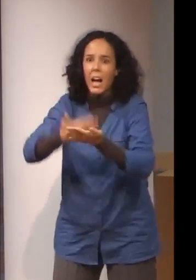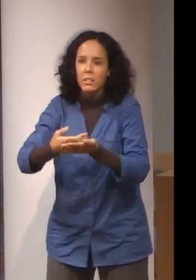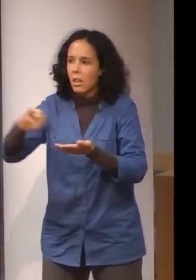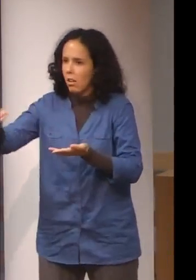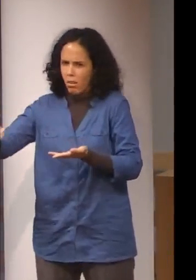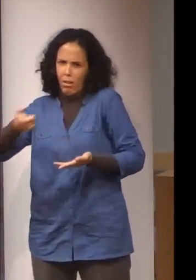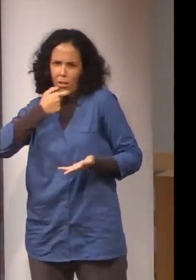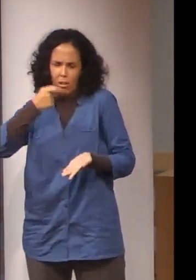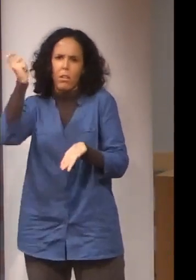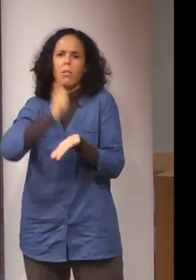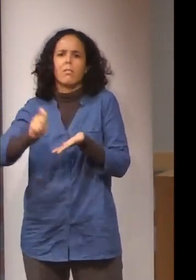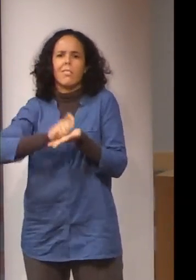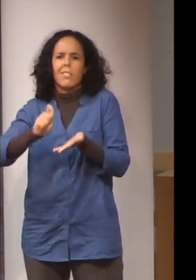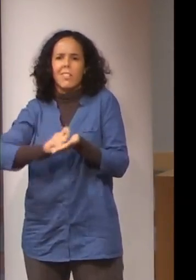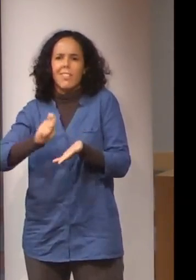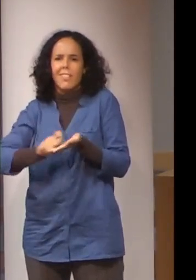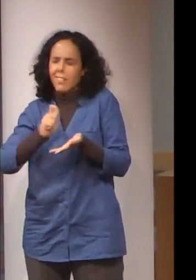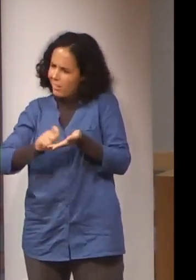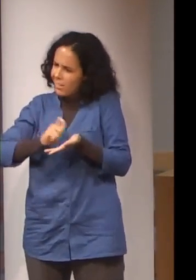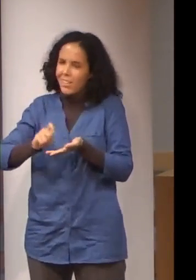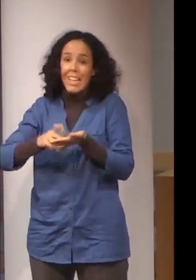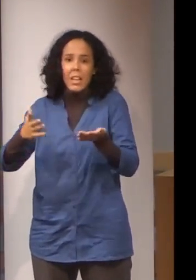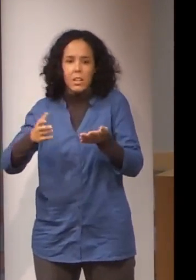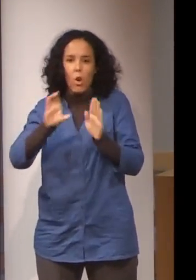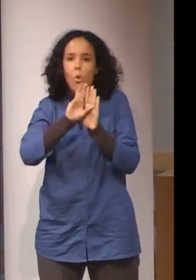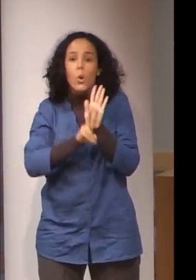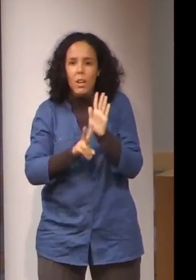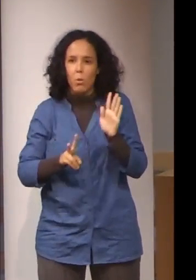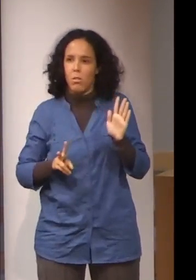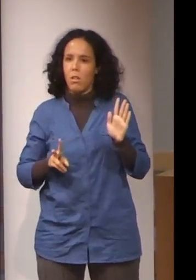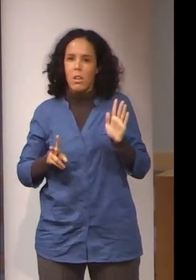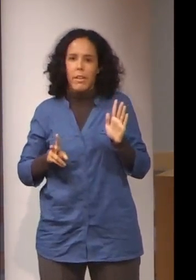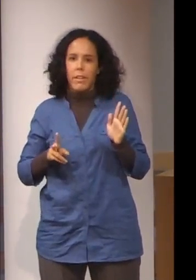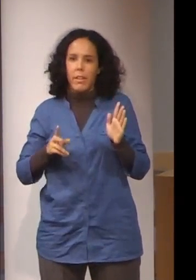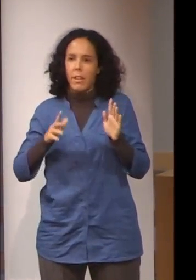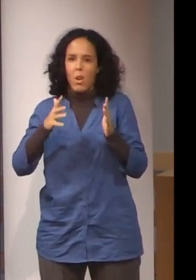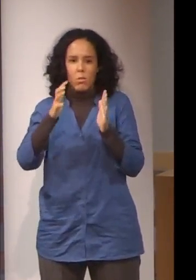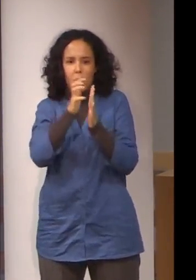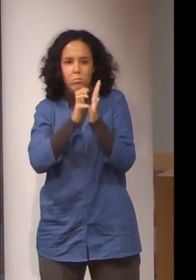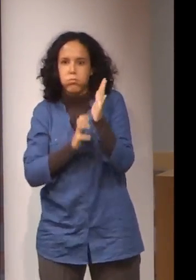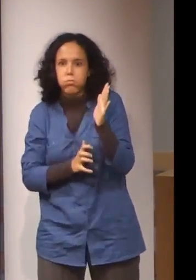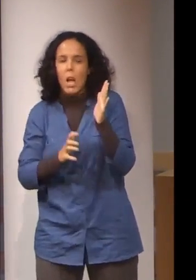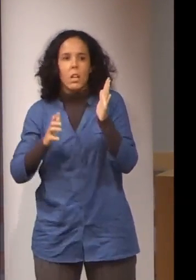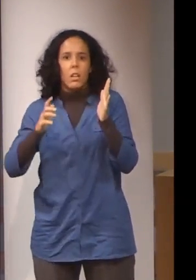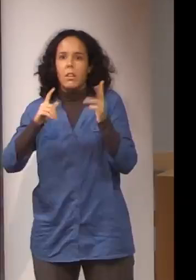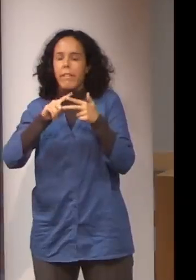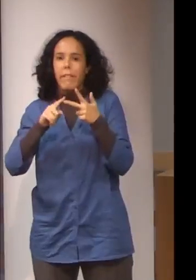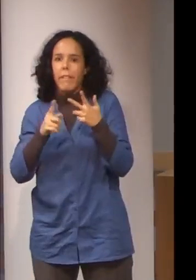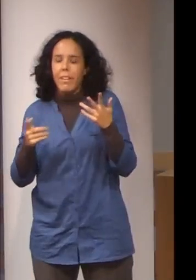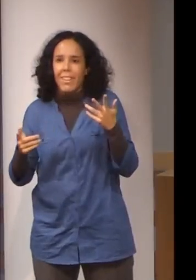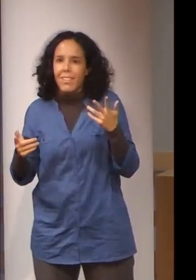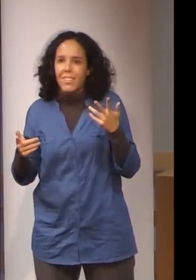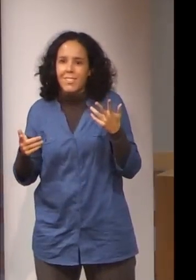la enseñanza de la lengua inglesa? Con esta diversificación de procedencias, de